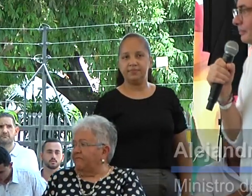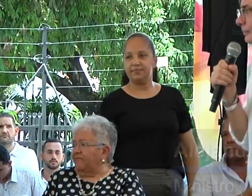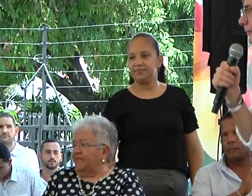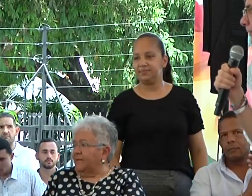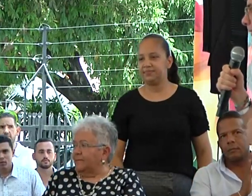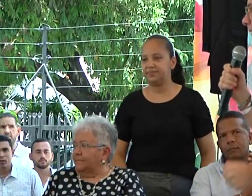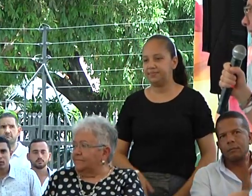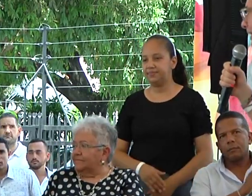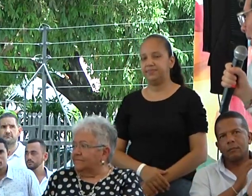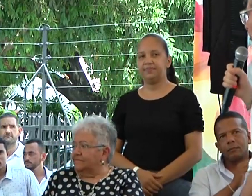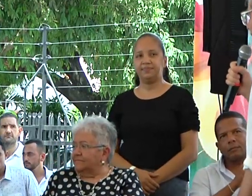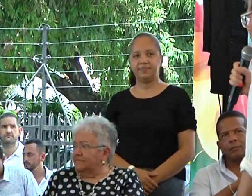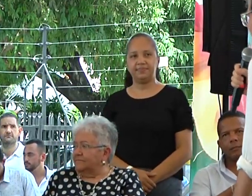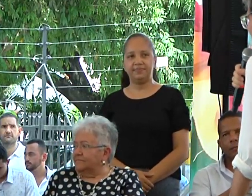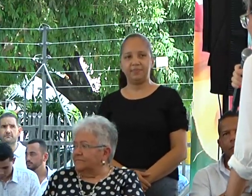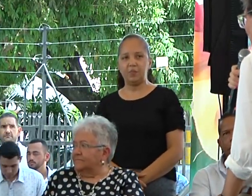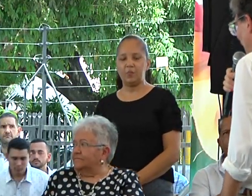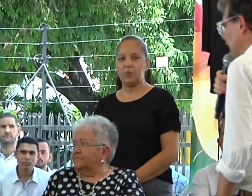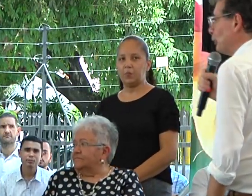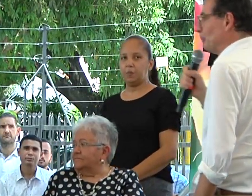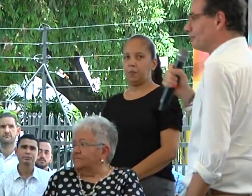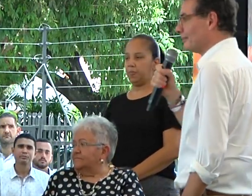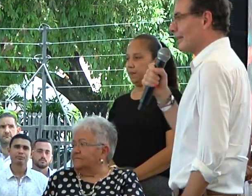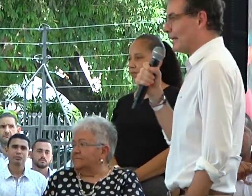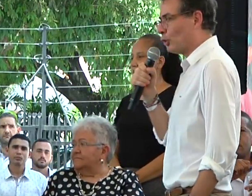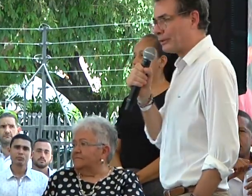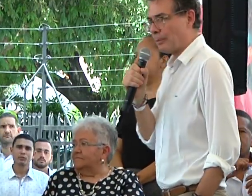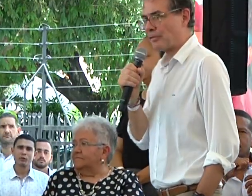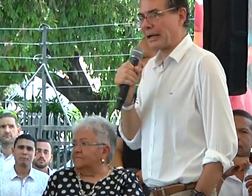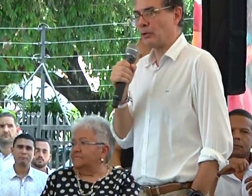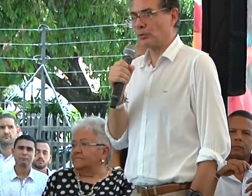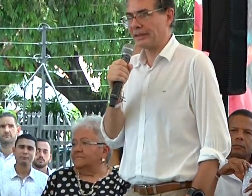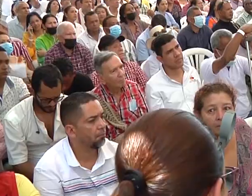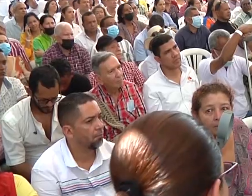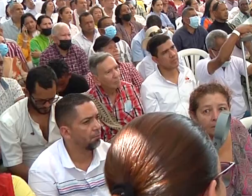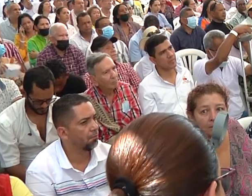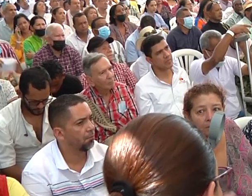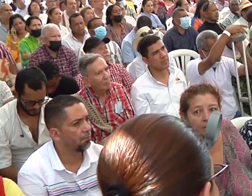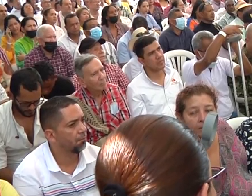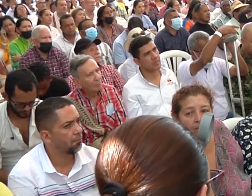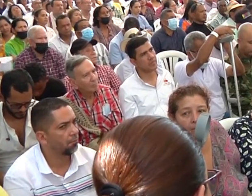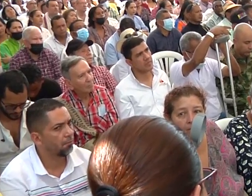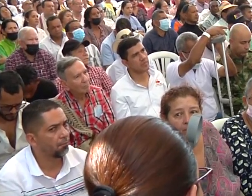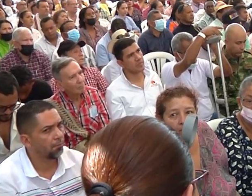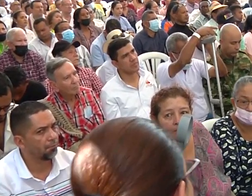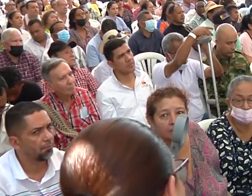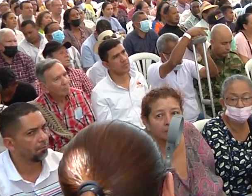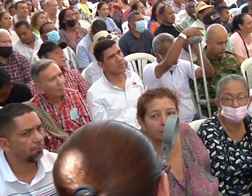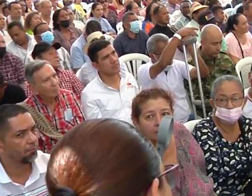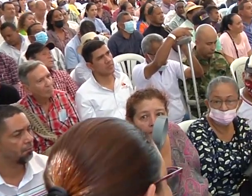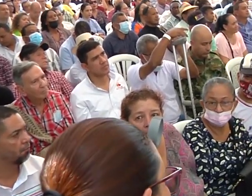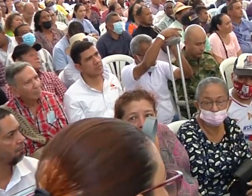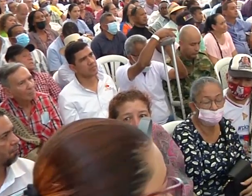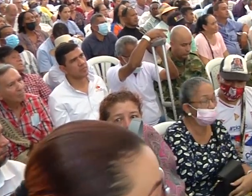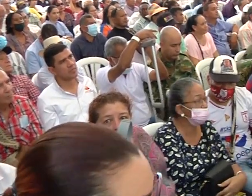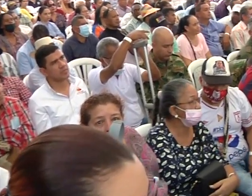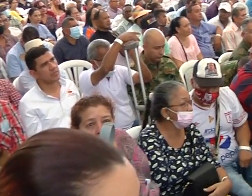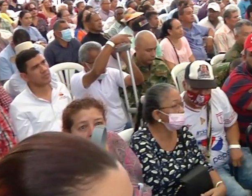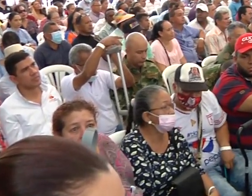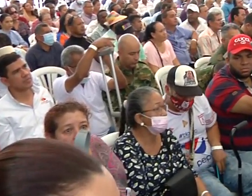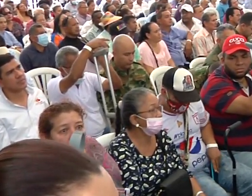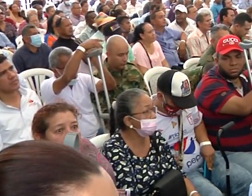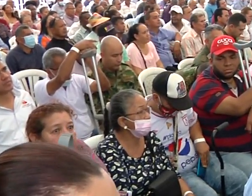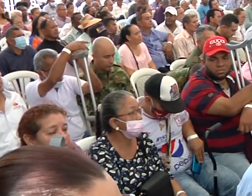impecable. Llevamos varios días trabajando y eso lo tenemos que reconocer. También quiero agradecer, aquí tenemos en este momento ya